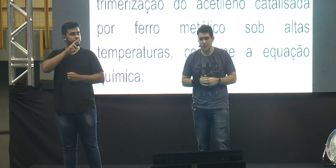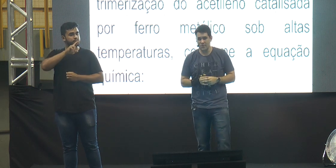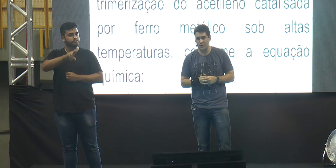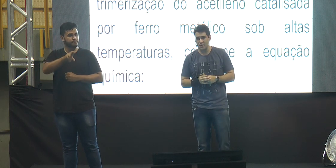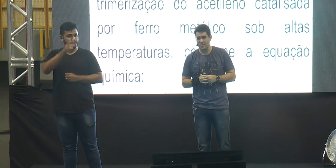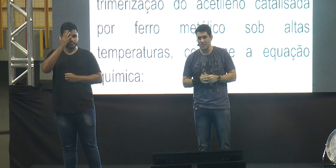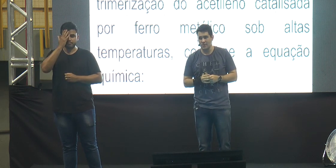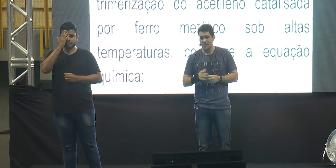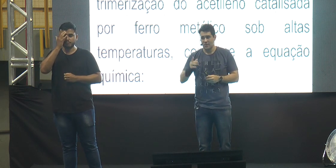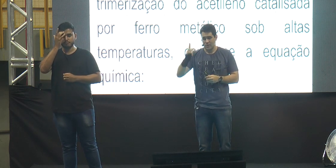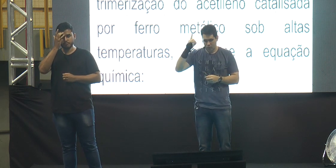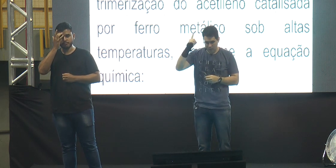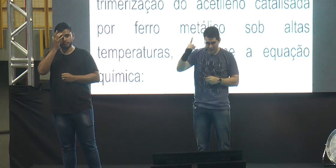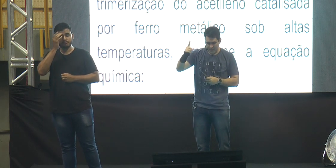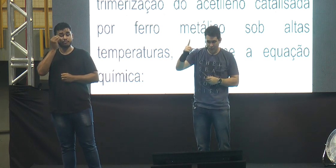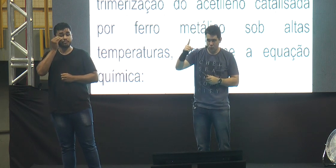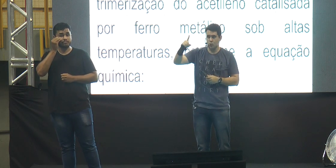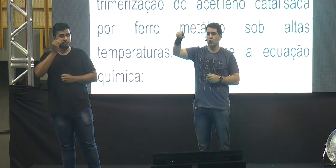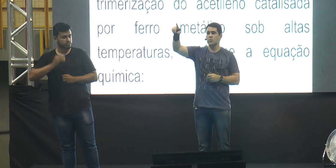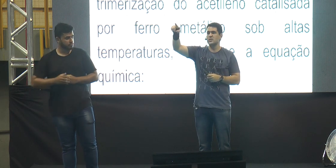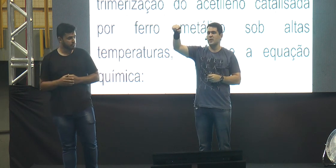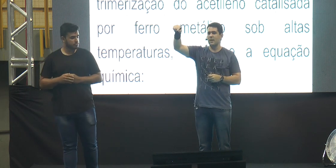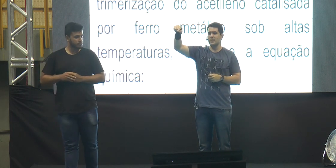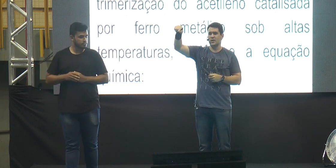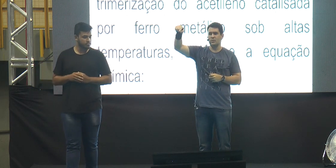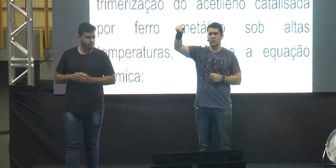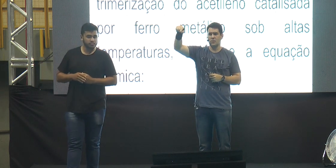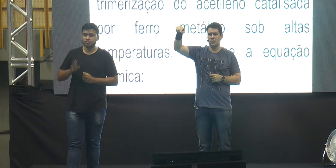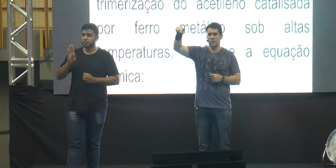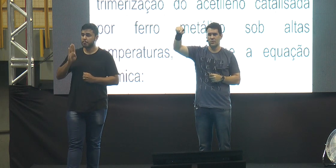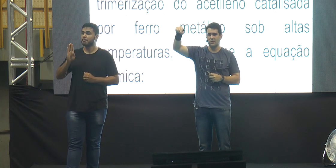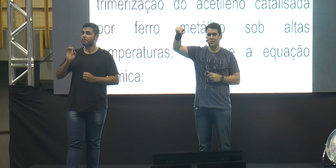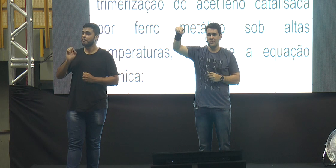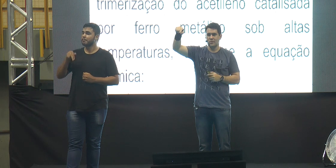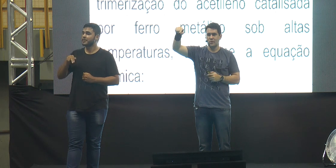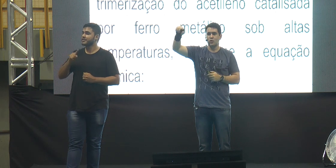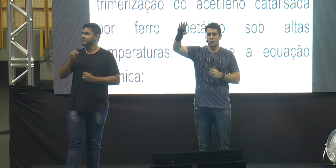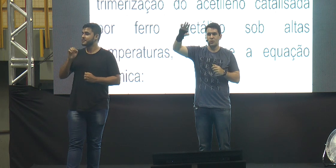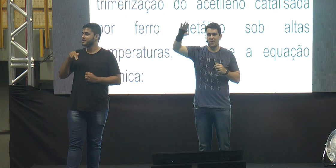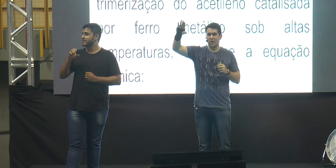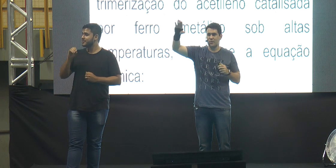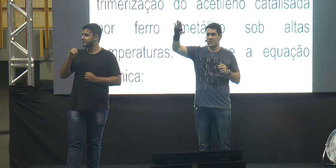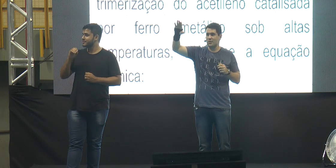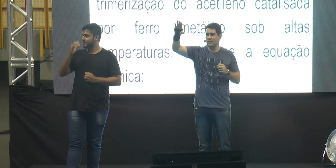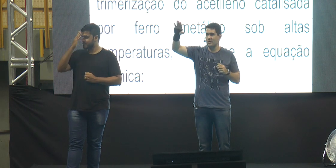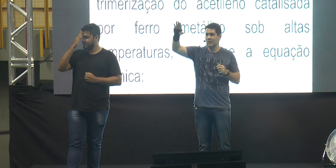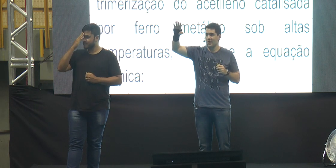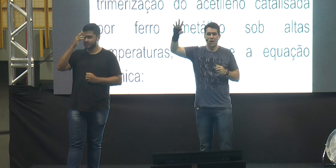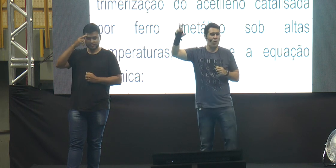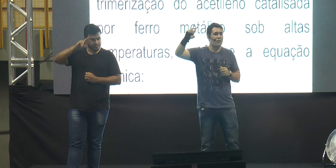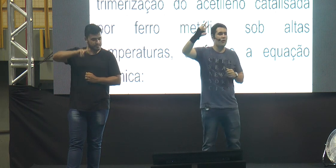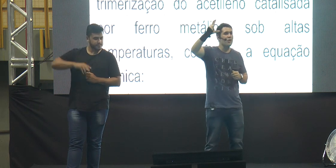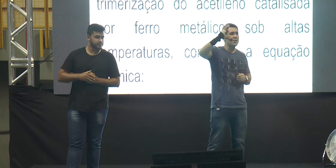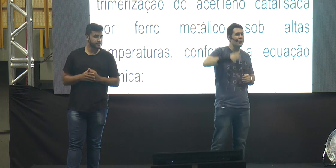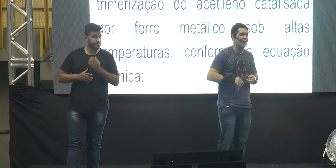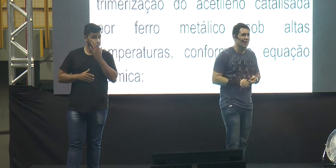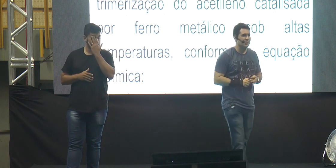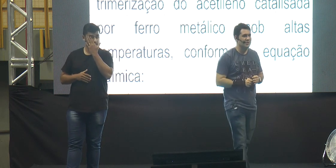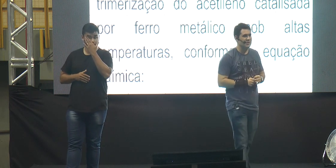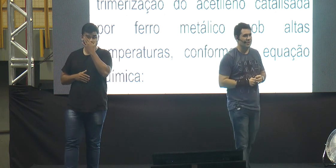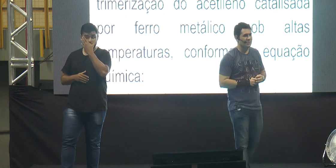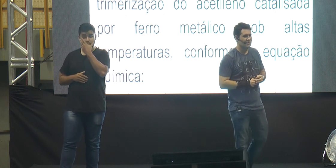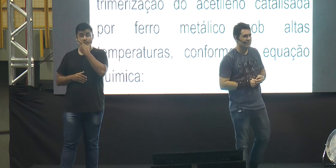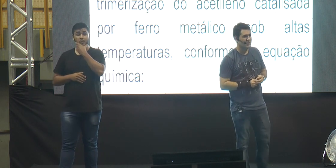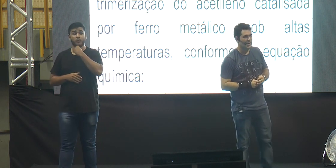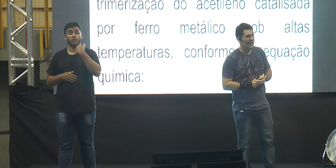Enem 2016. O benzeno, todo mundo sabe o que é benzeno? Todo mundo lembra o que é o benzeno? Qual a fórmula